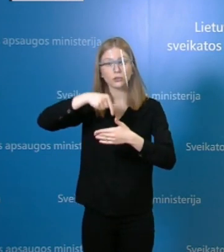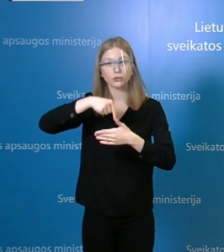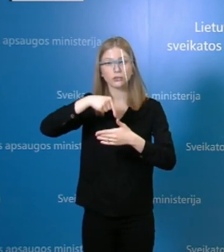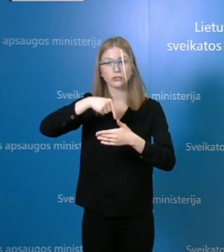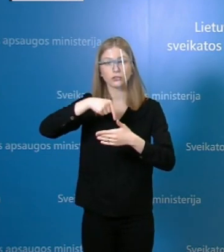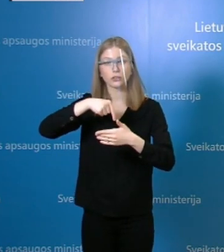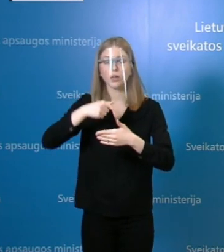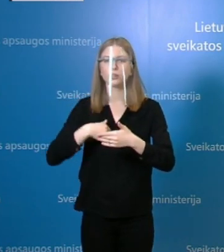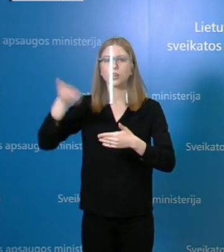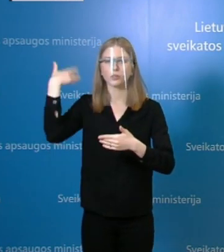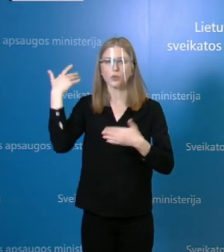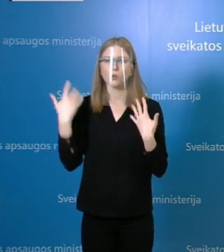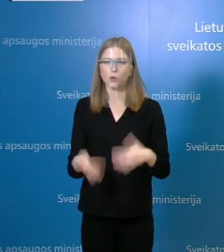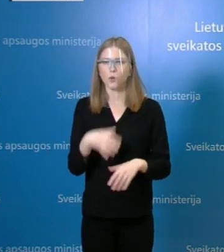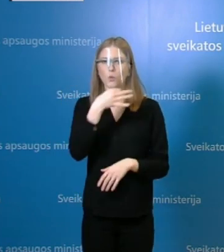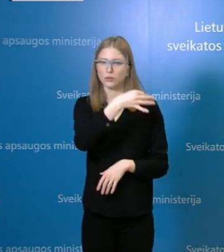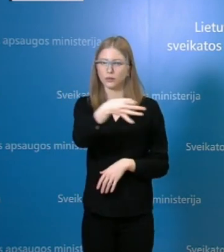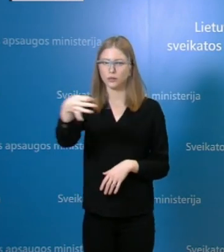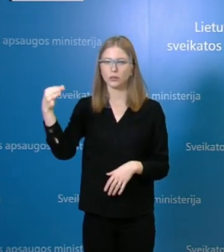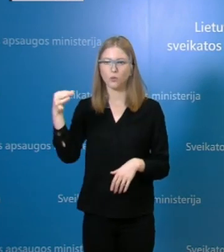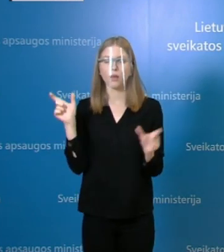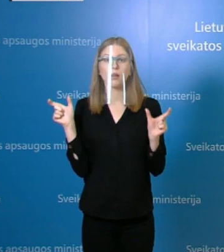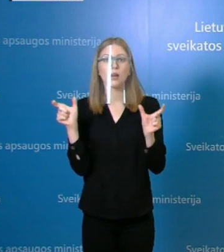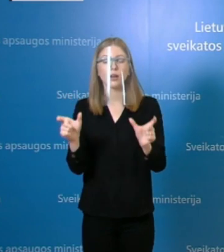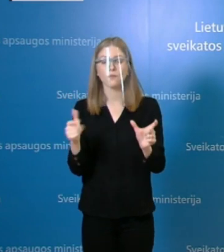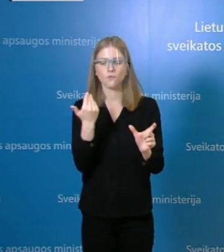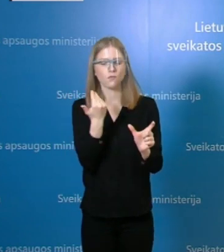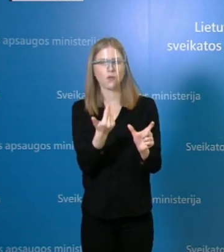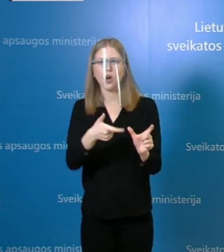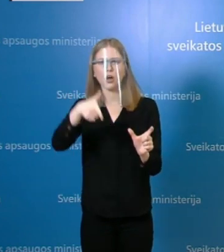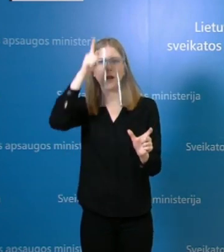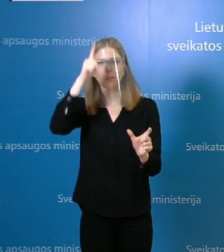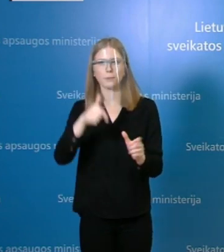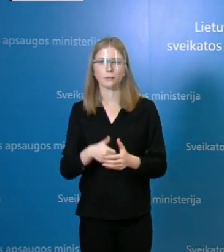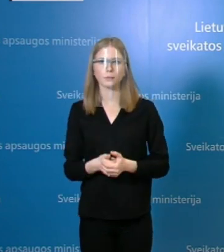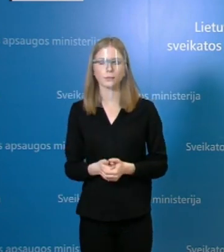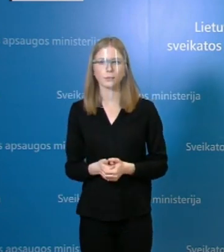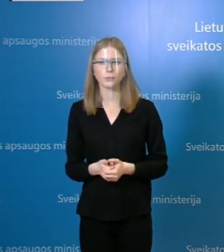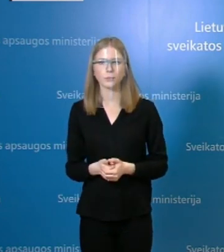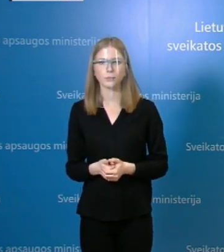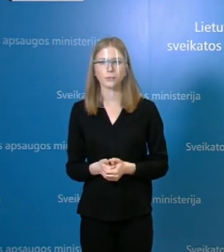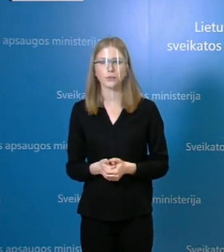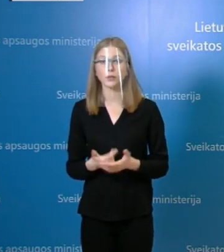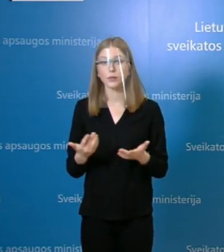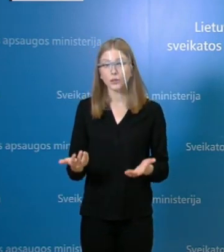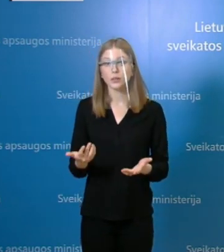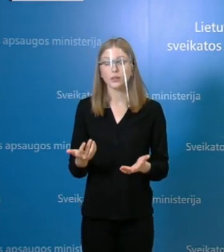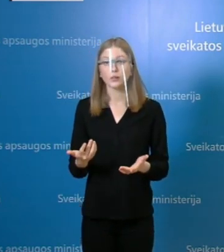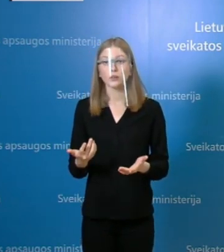nekartą minėjęs, kad pats karantinas yra reikalingas norint taikyti tam tikras